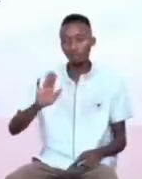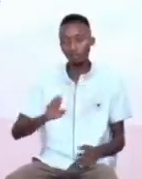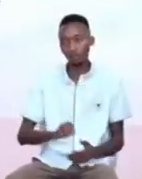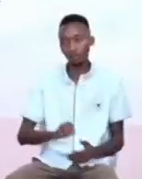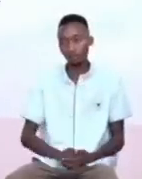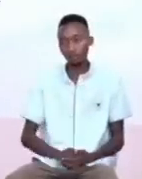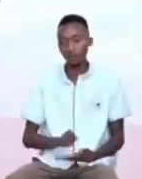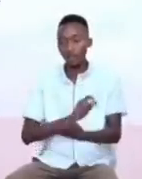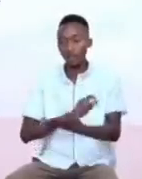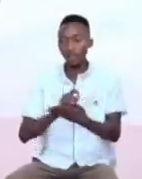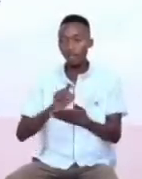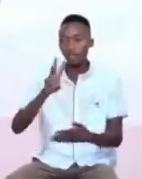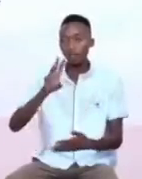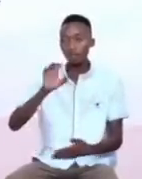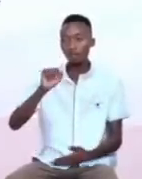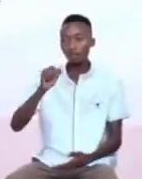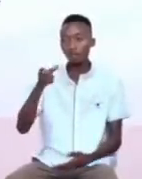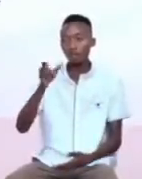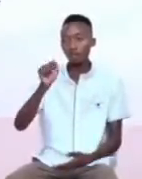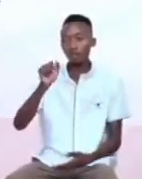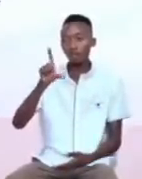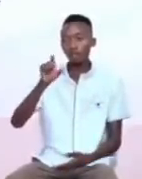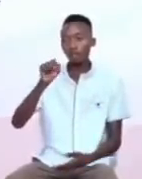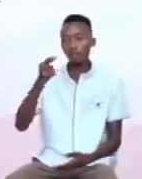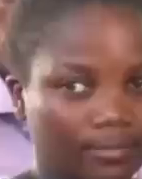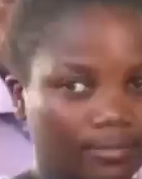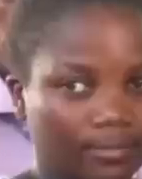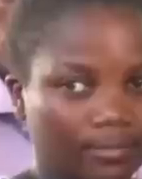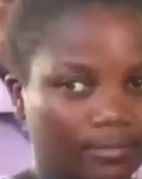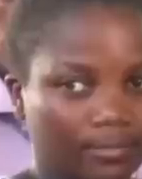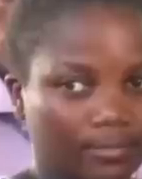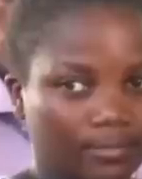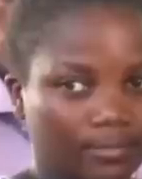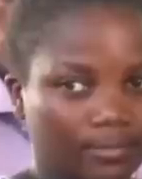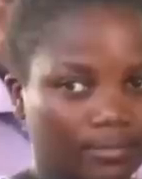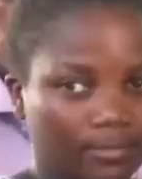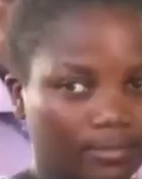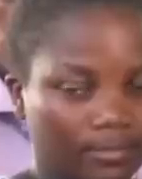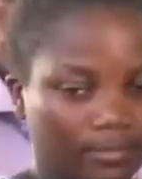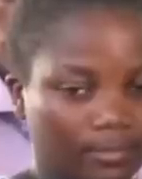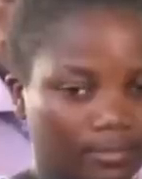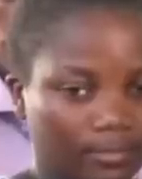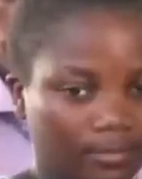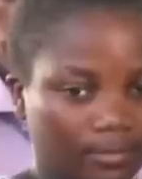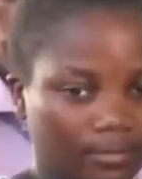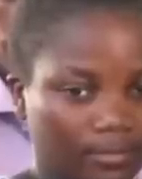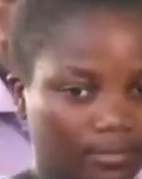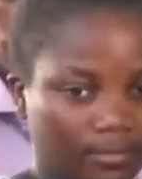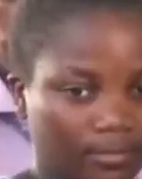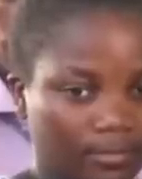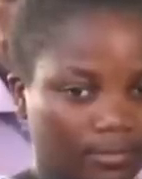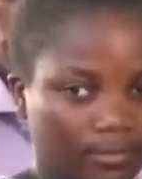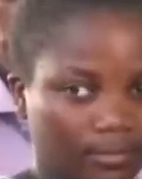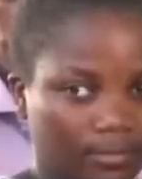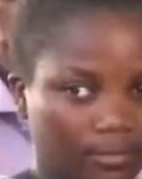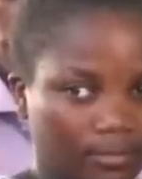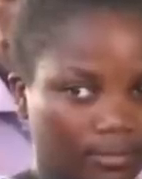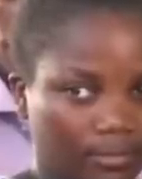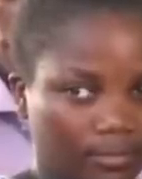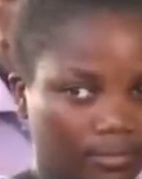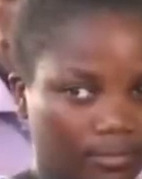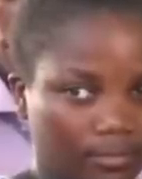haraka. Wagalatia 6 fungu la 4. Lakini mtu aipime kazi yake mwenyewe, ndipo atakapokuwa na sababu ya